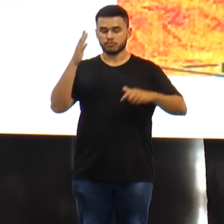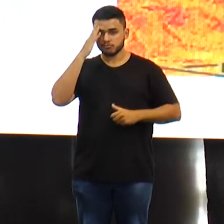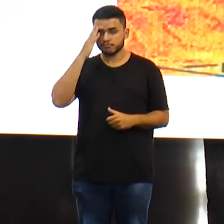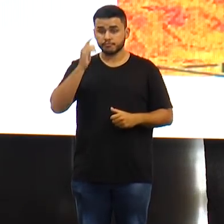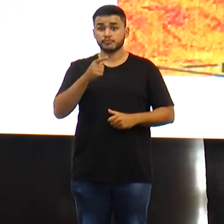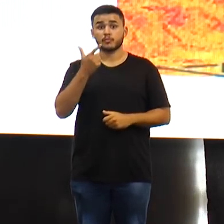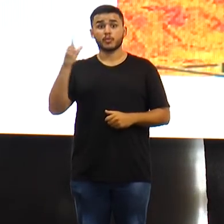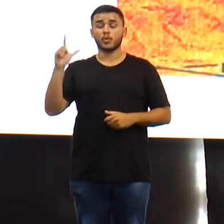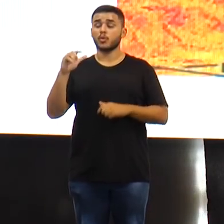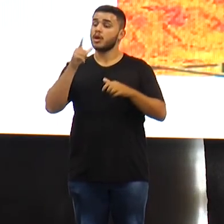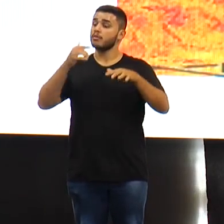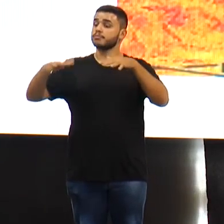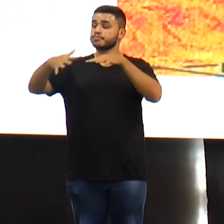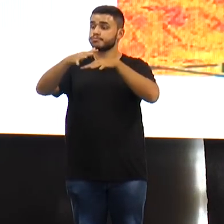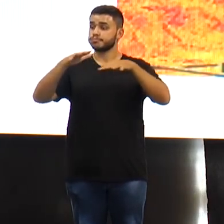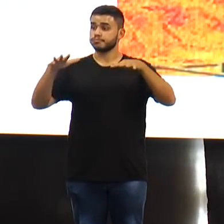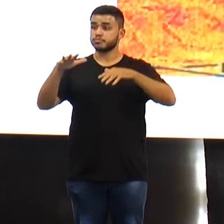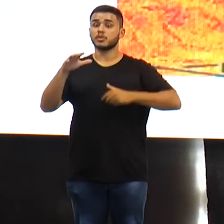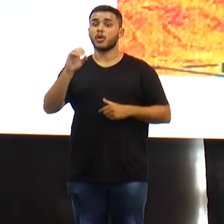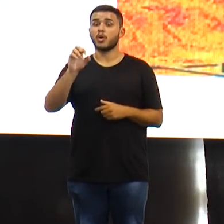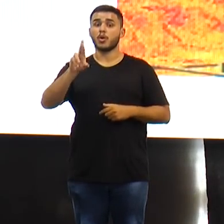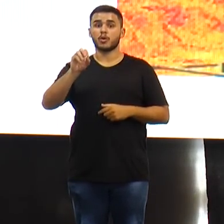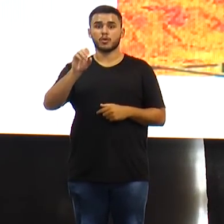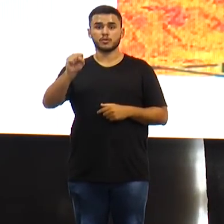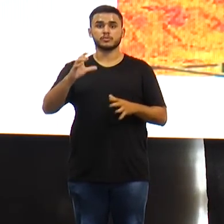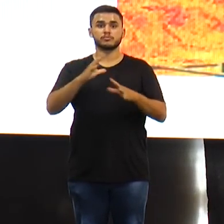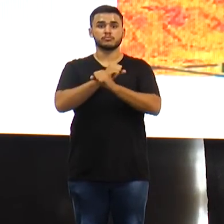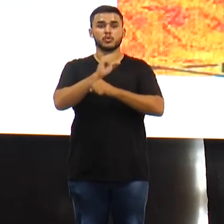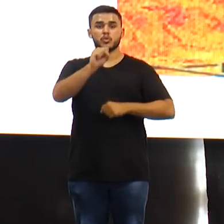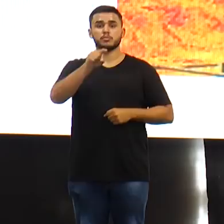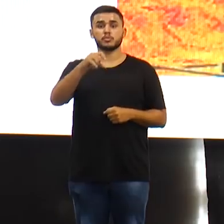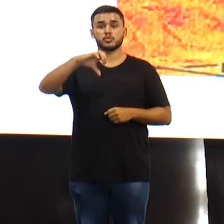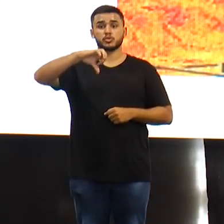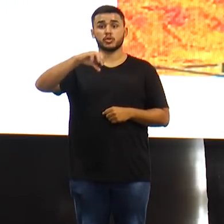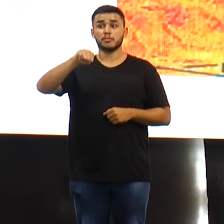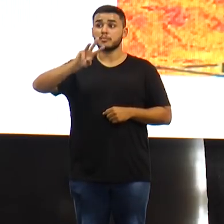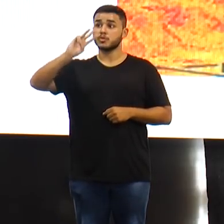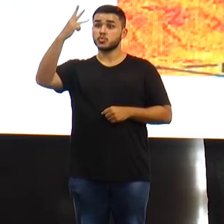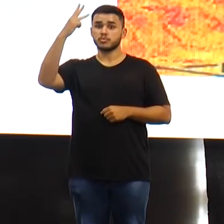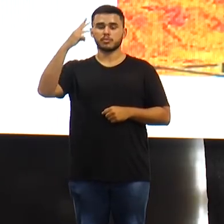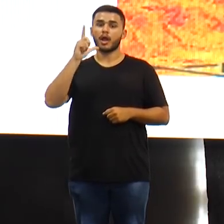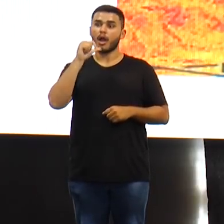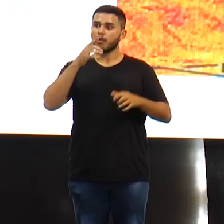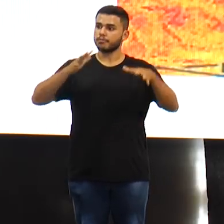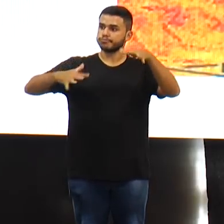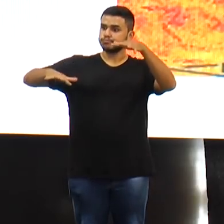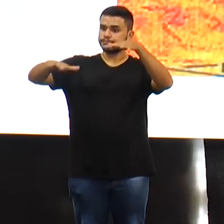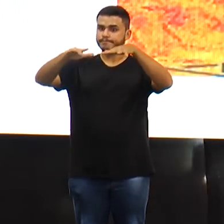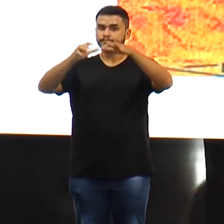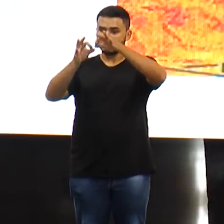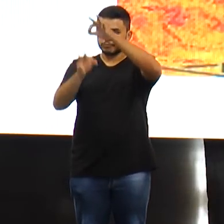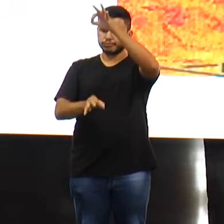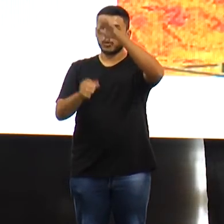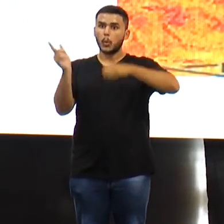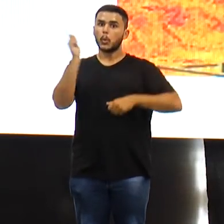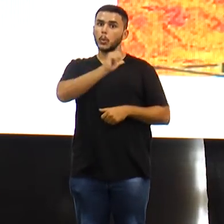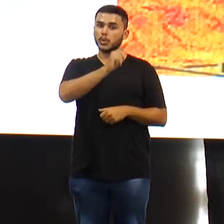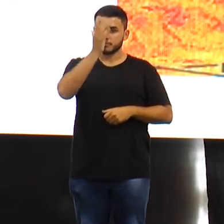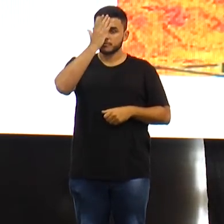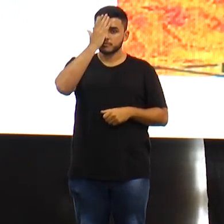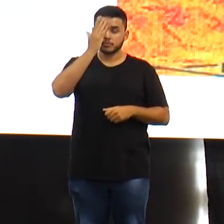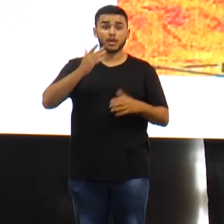1,9 bilhão de metros cúbicos de água. Esses dois grandes açudes, embora nós estejamos nesse momento